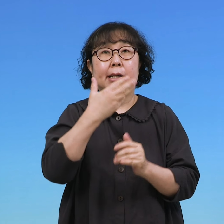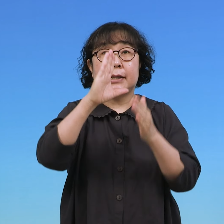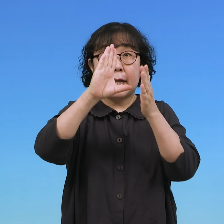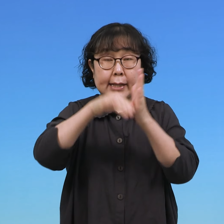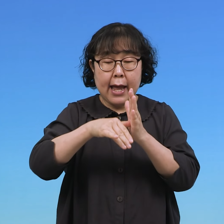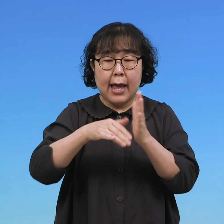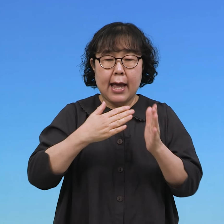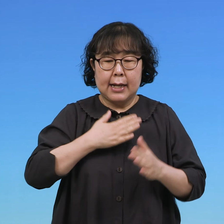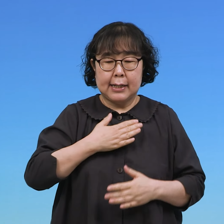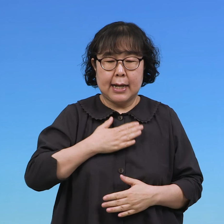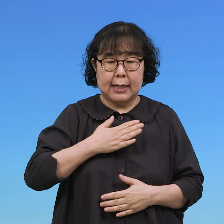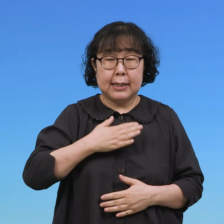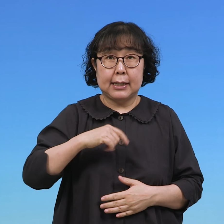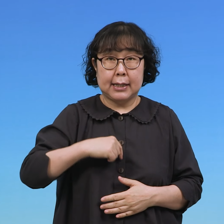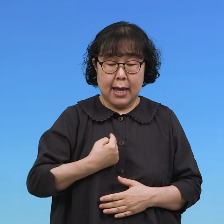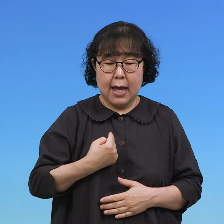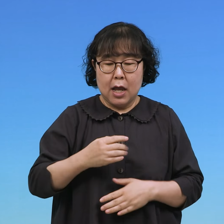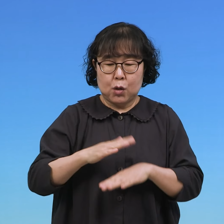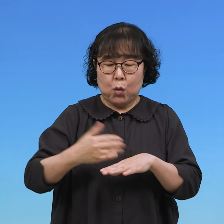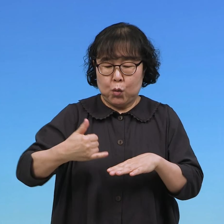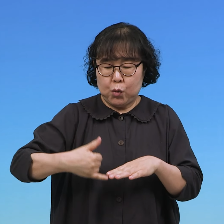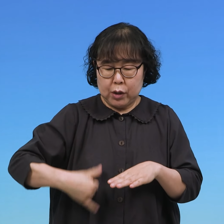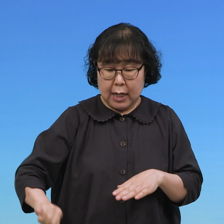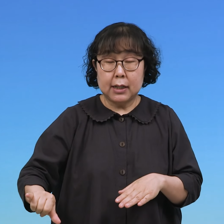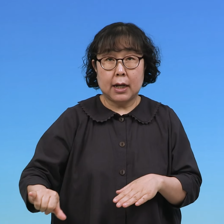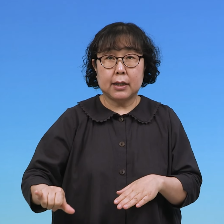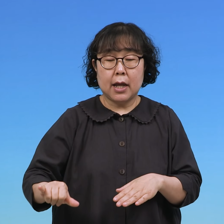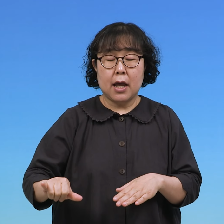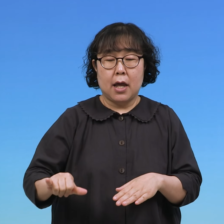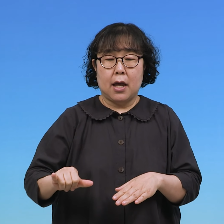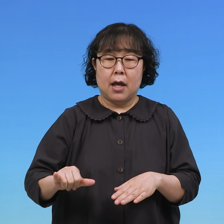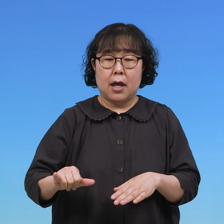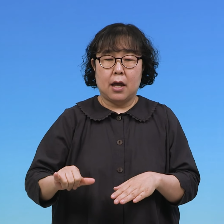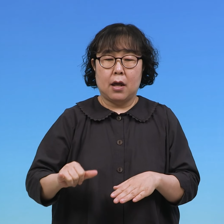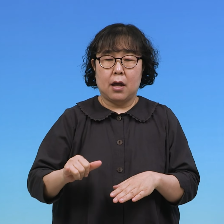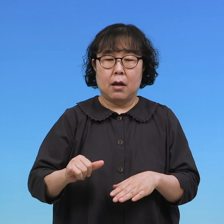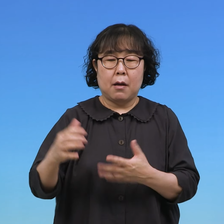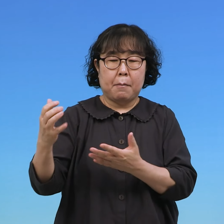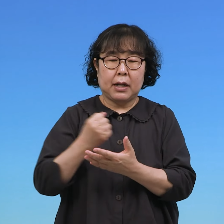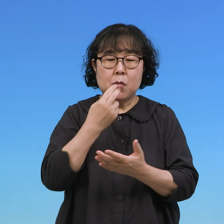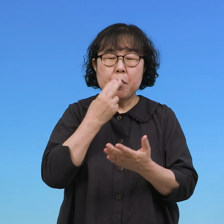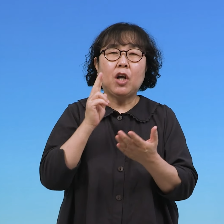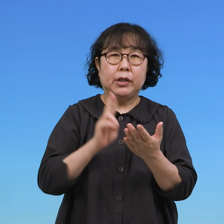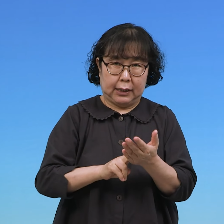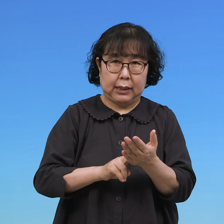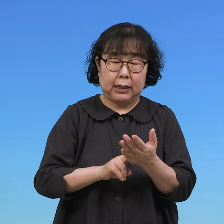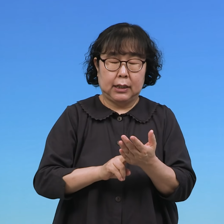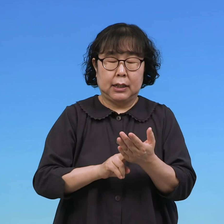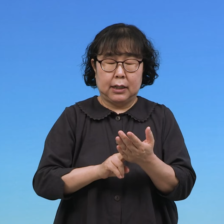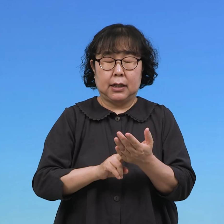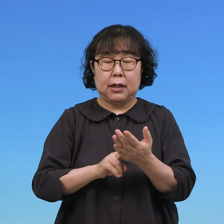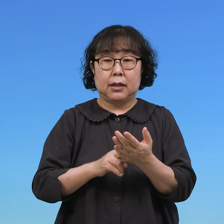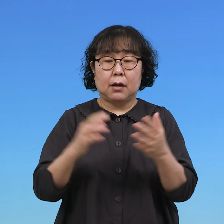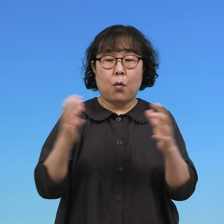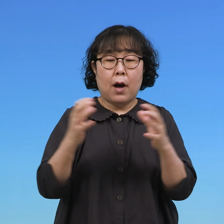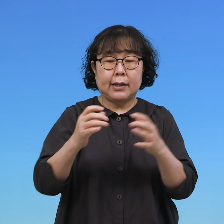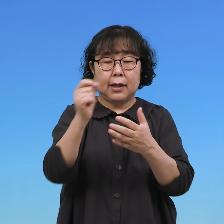손자 손녀들에게 쓴 편지를 모은 책입니다. 그래서 그 책 추천사에 보면은